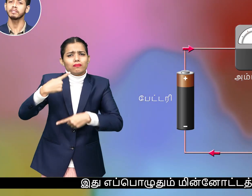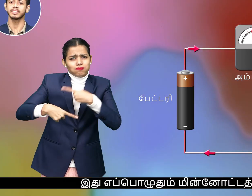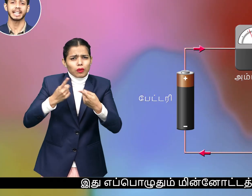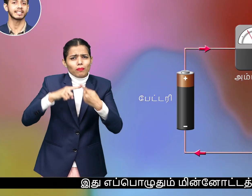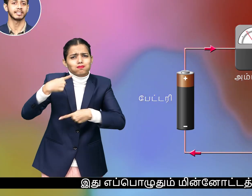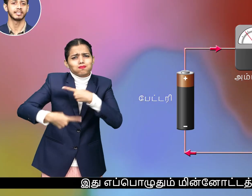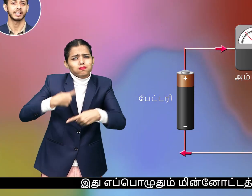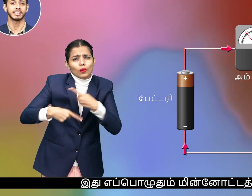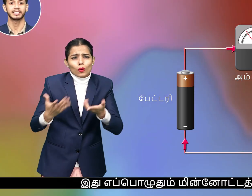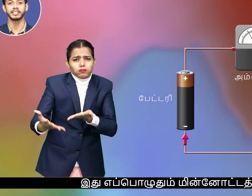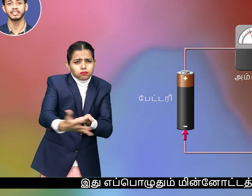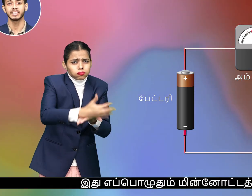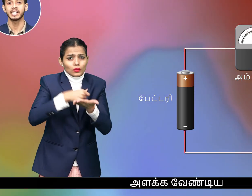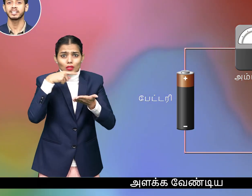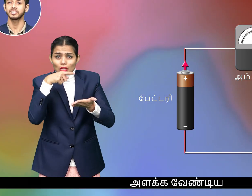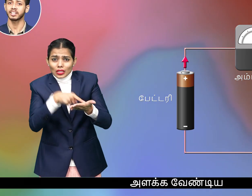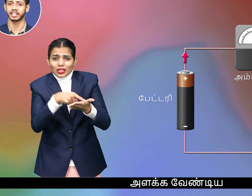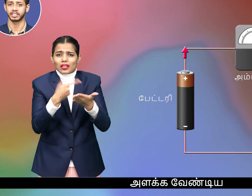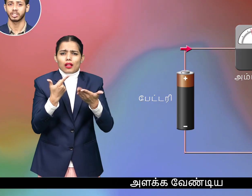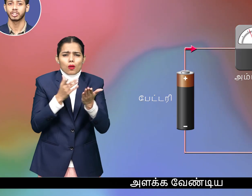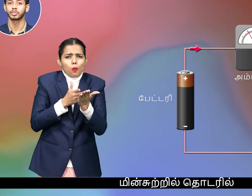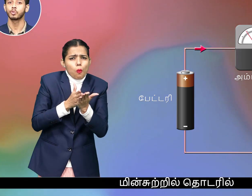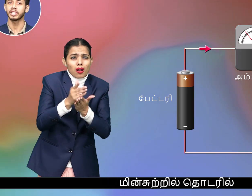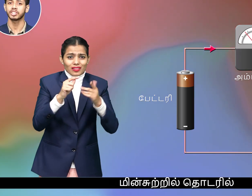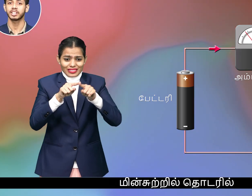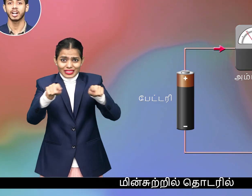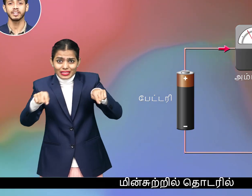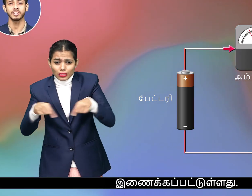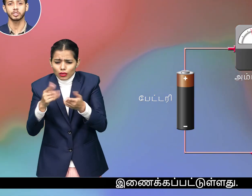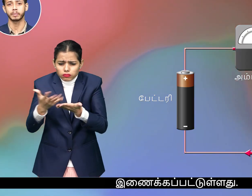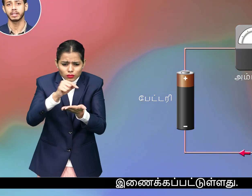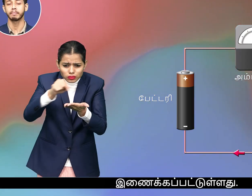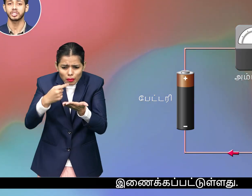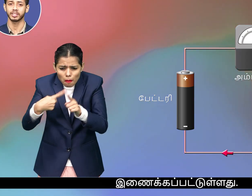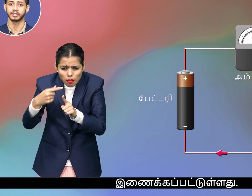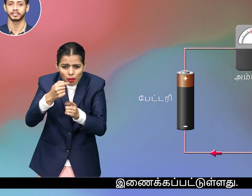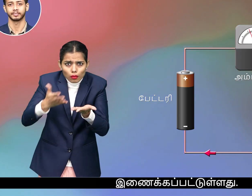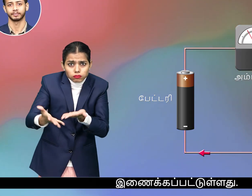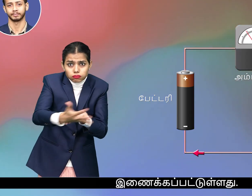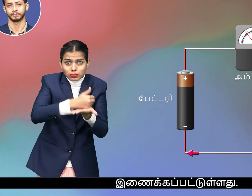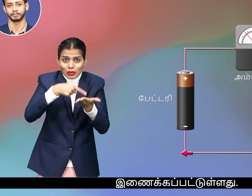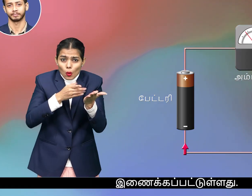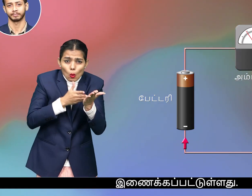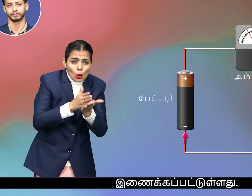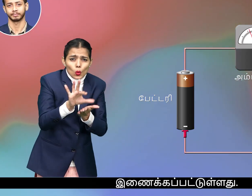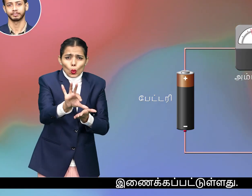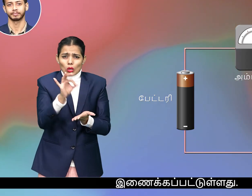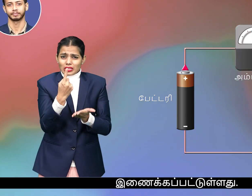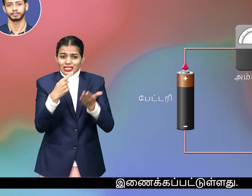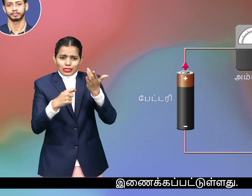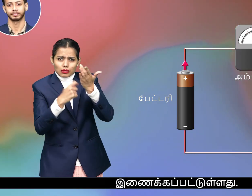இது எப்போதும் மின்னோட்டத்தை அளக்க வேண்டிய மின்சுற்று தொடரில் இணைக்கப்பட்டுள்ளது.